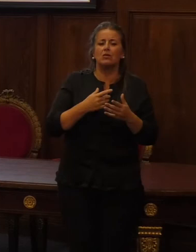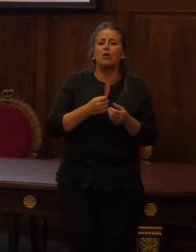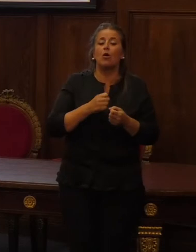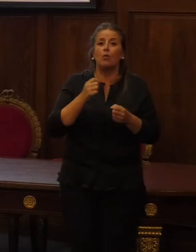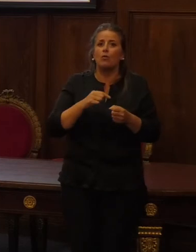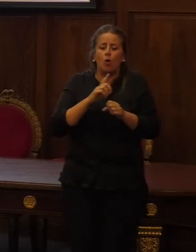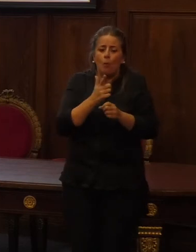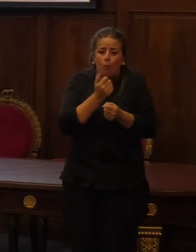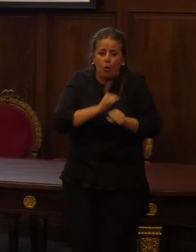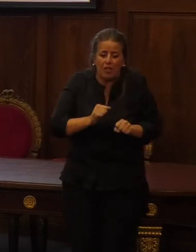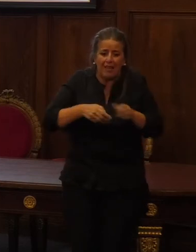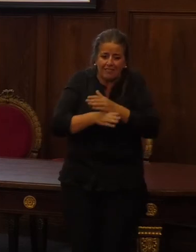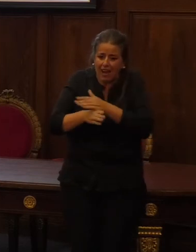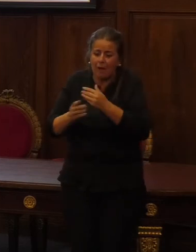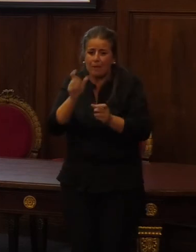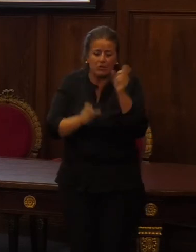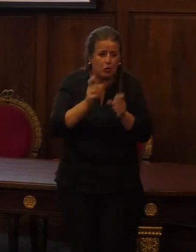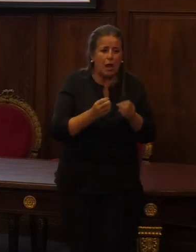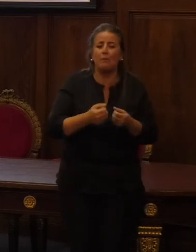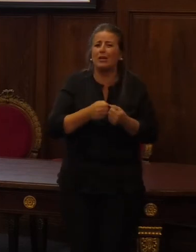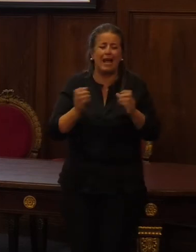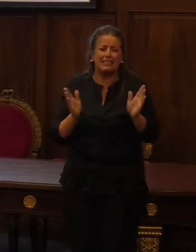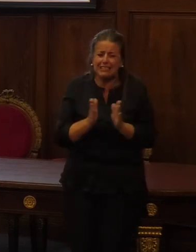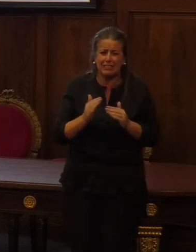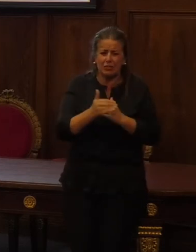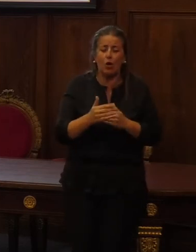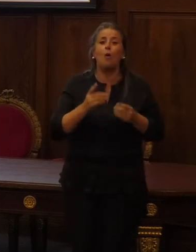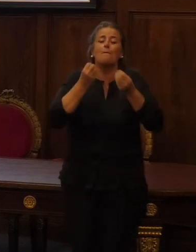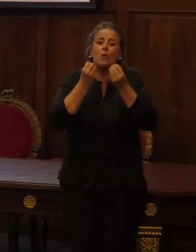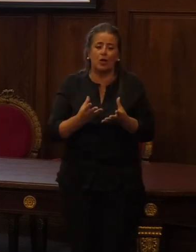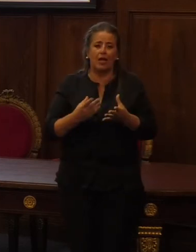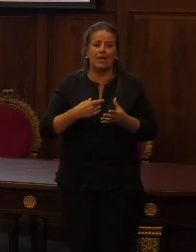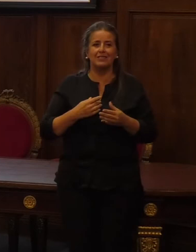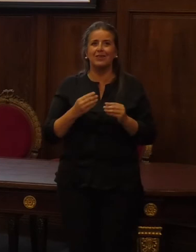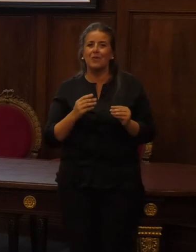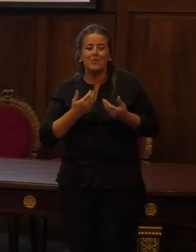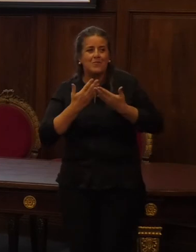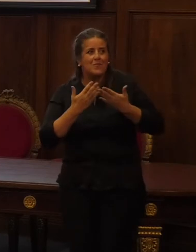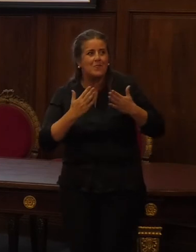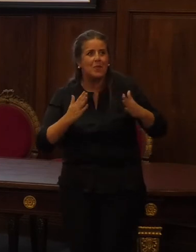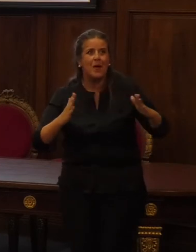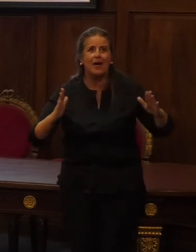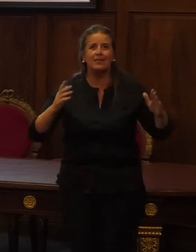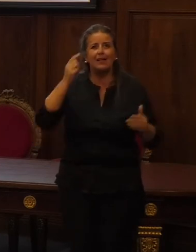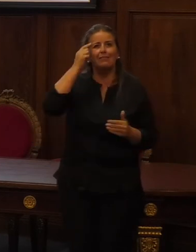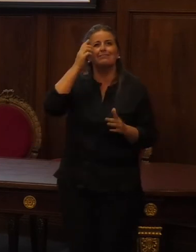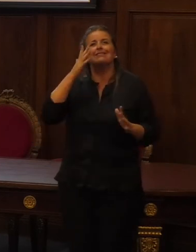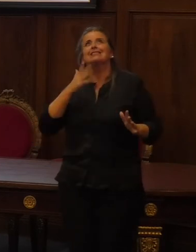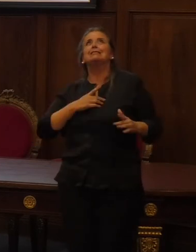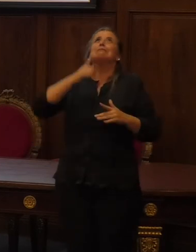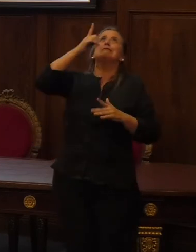la explosión que tuvimos. Pero nosotros estábamos en las puertas del cielo en ese momento. Estábamos en San